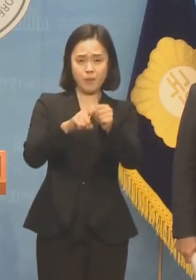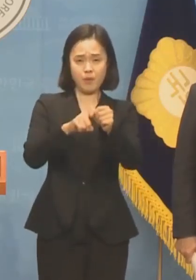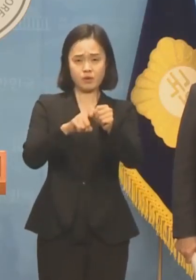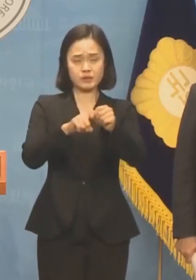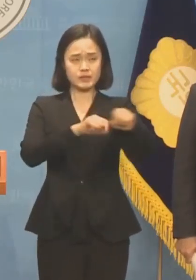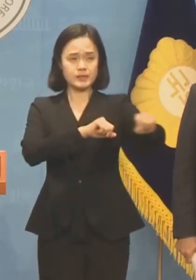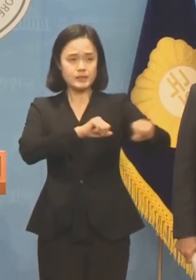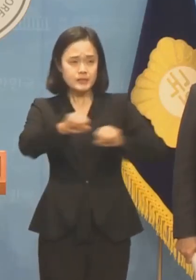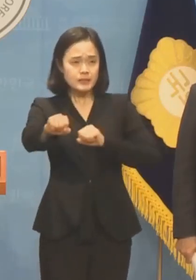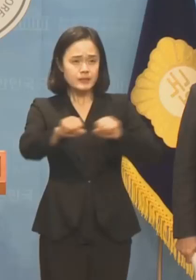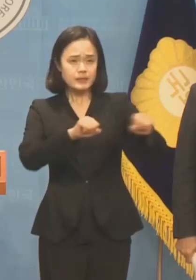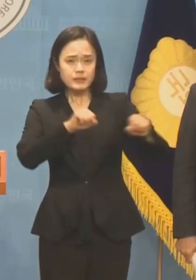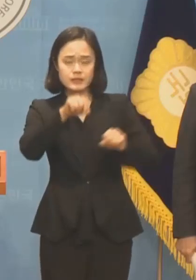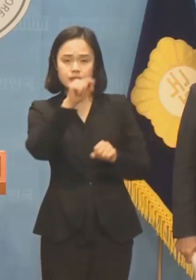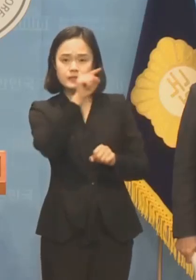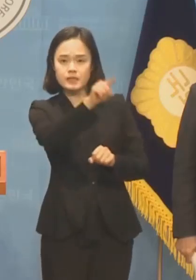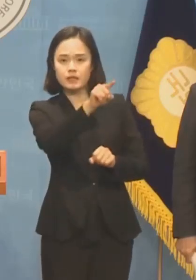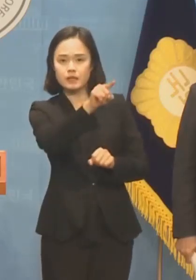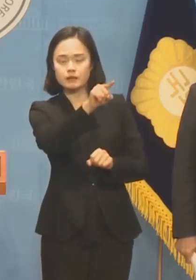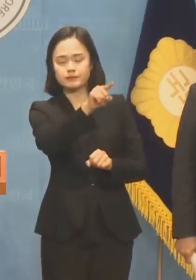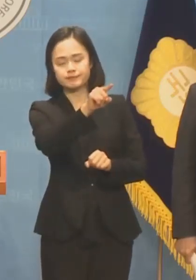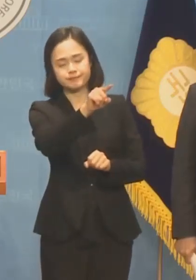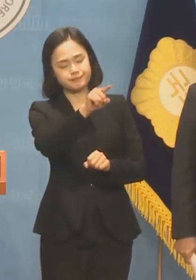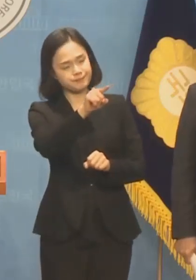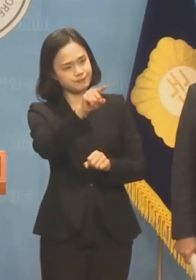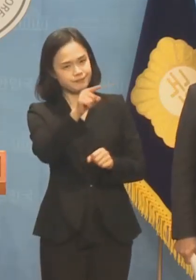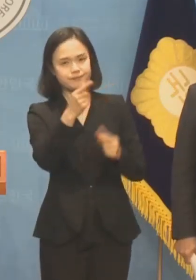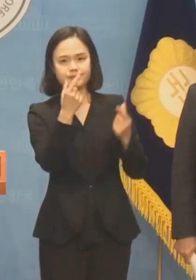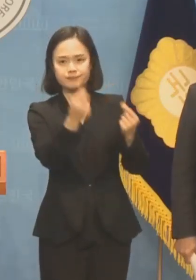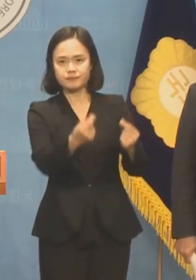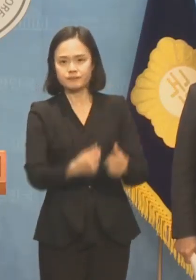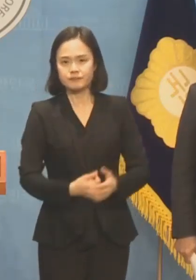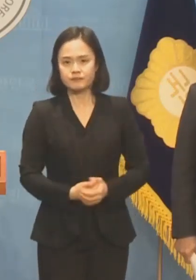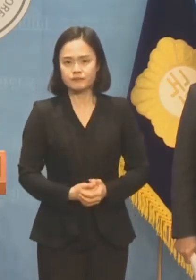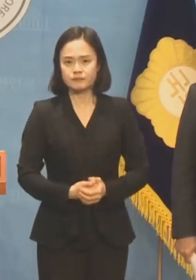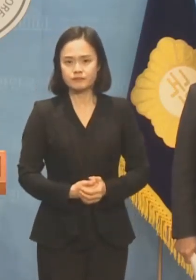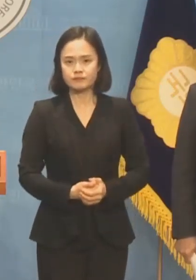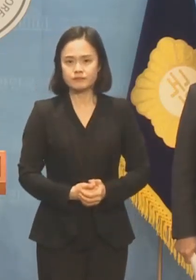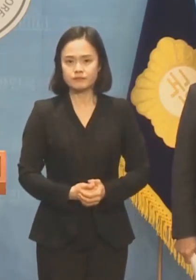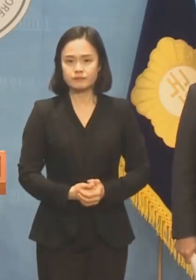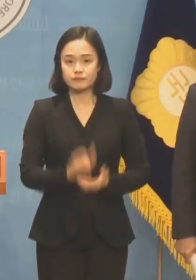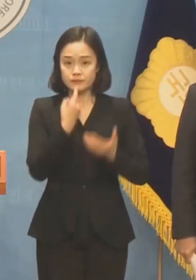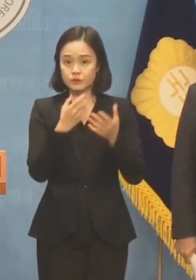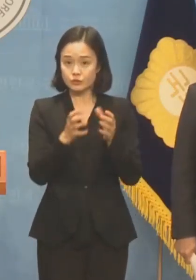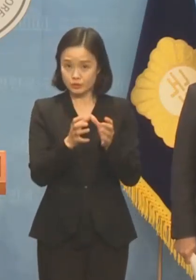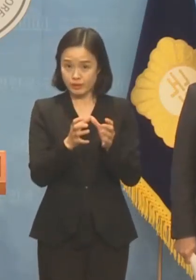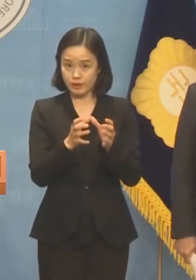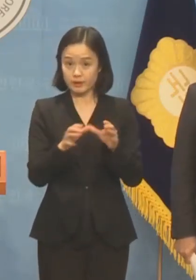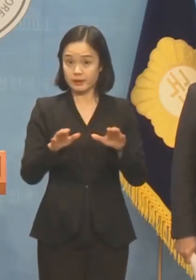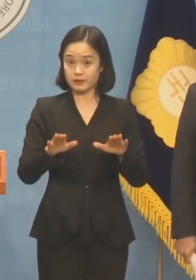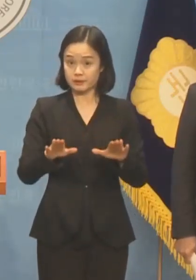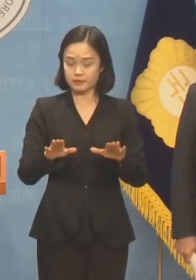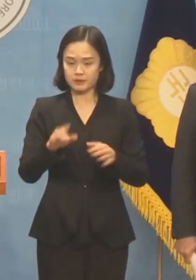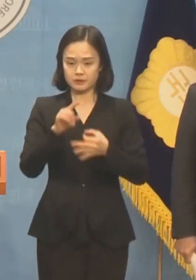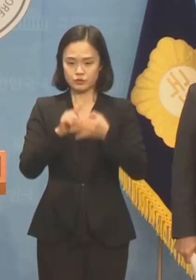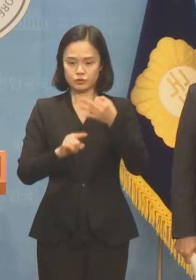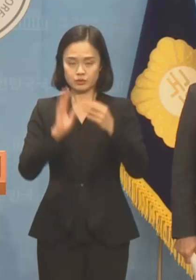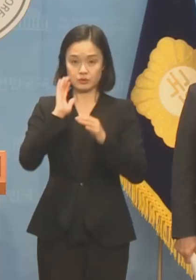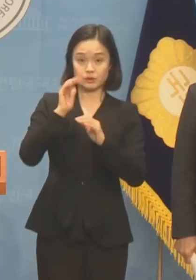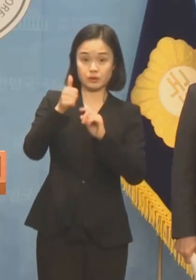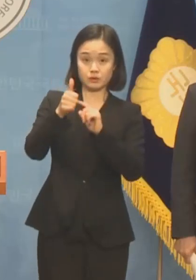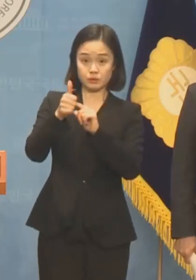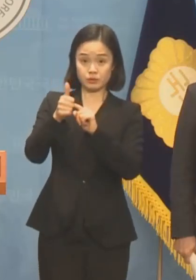정치적 선전포고나 다를 바가 없습니다. 또한 민주당은 이번 윤 대통령에 대한 1차